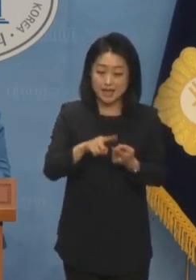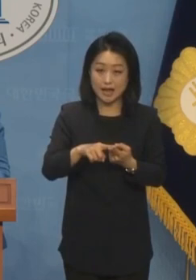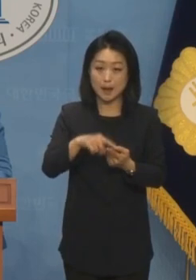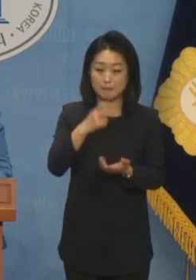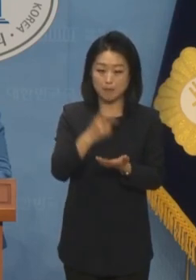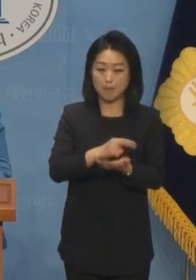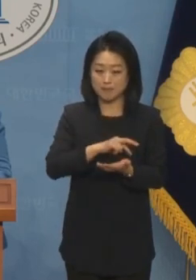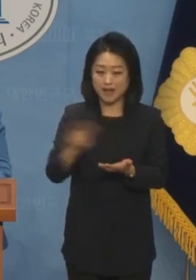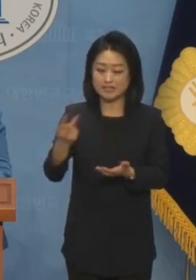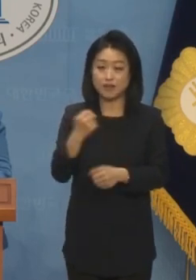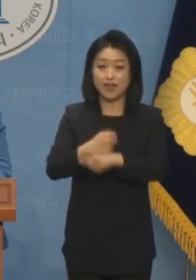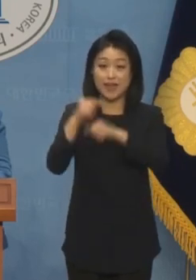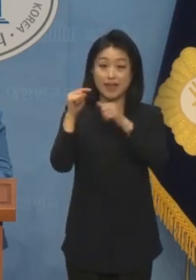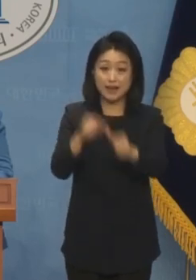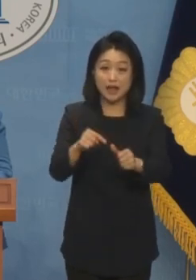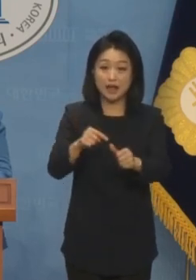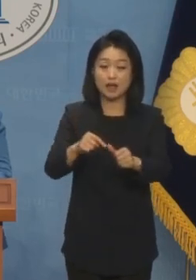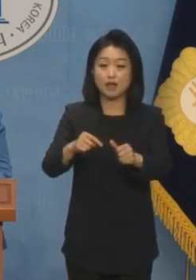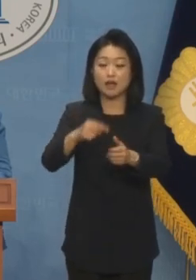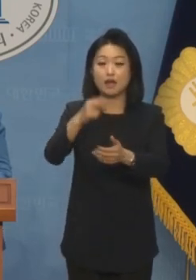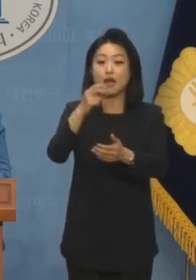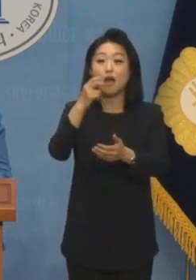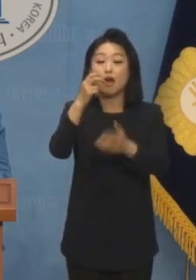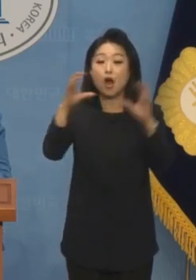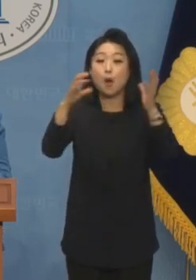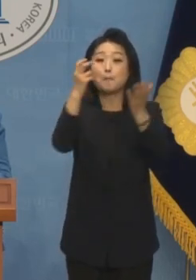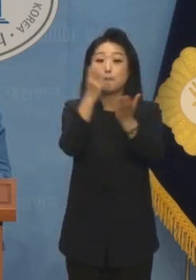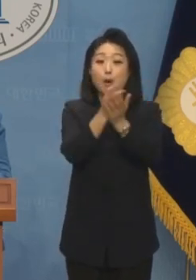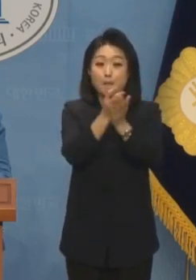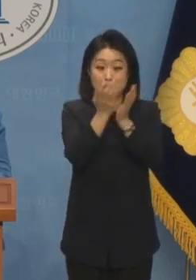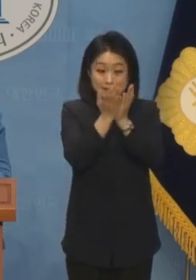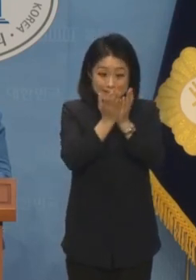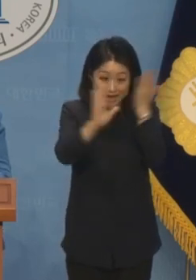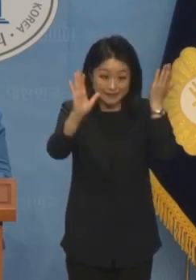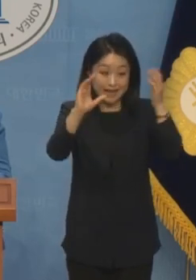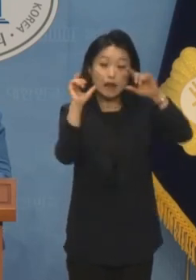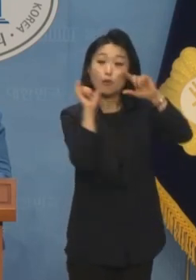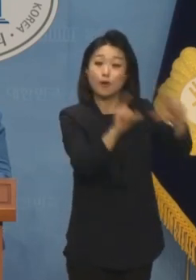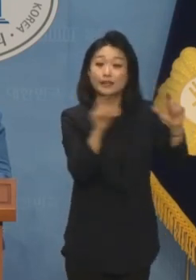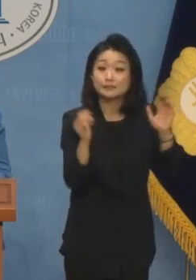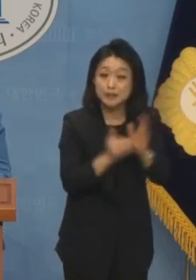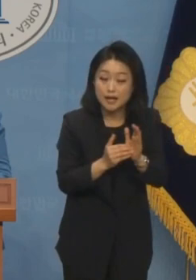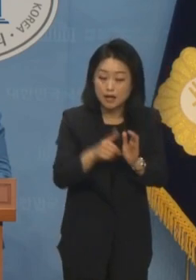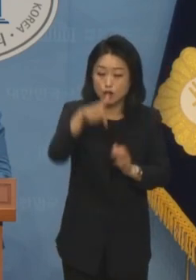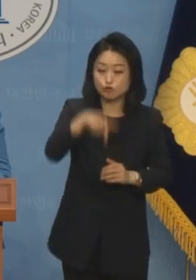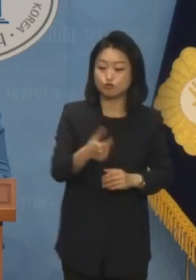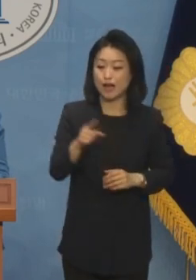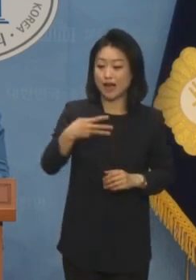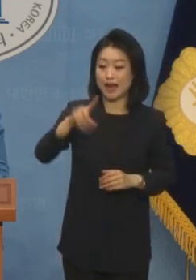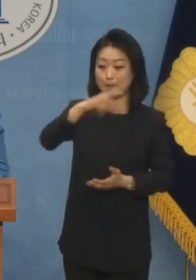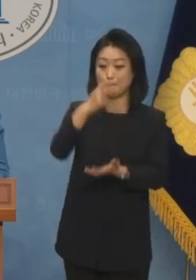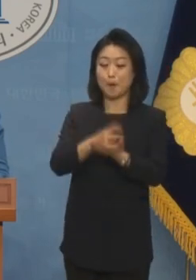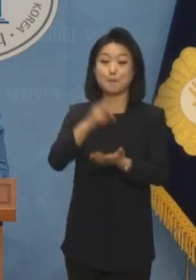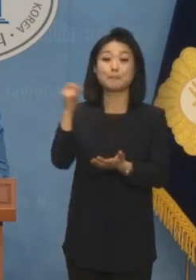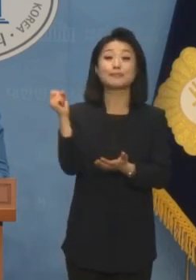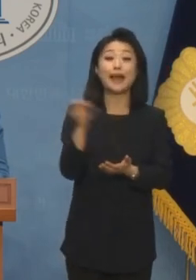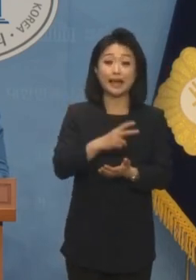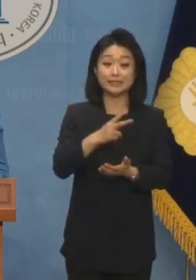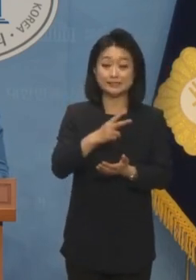개정해야 한다라고 헌법 불합치 판결을 내려주었습니다. 그래서 구하라법이 다시